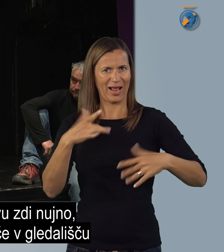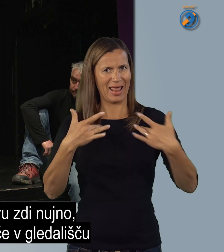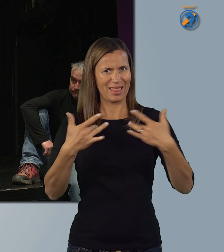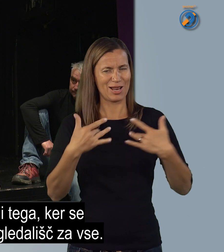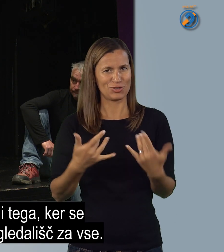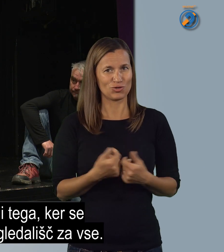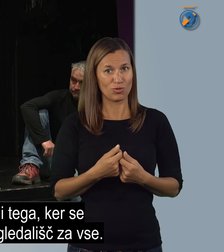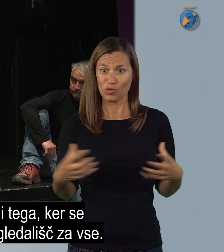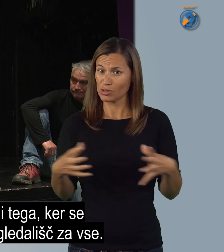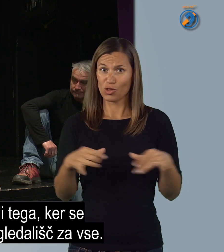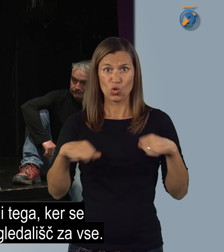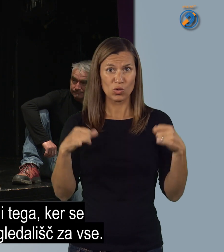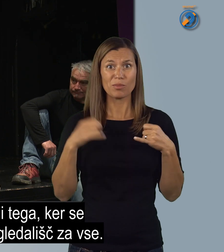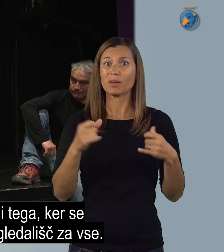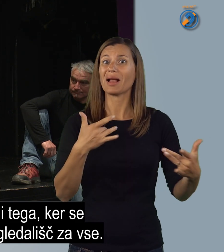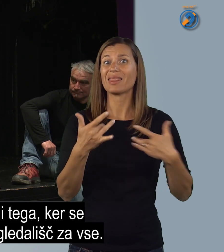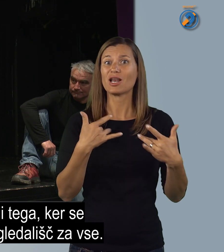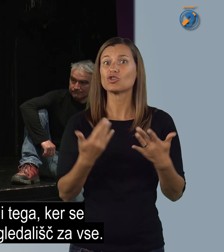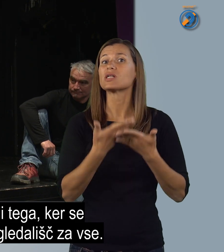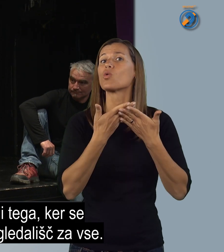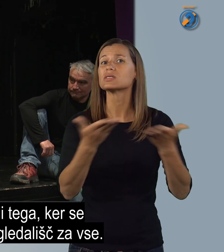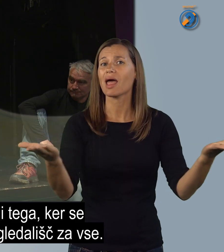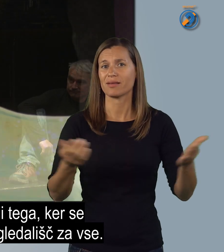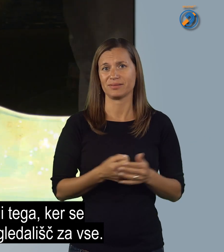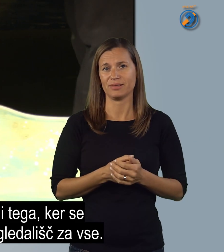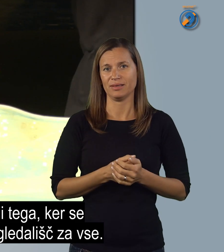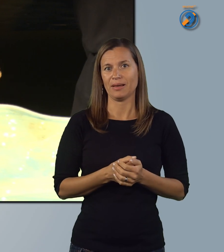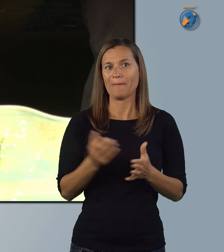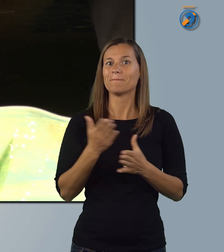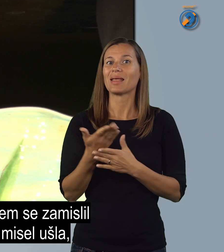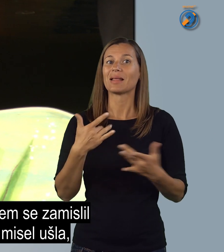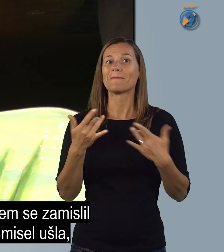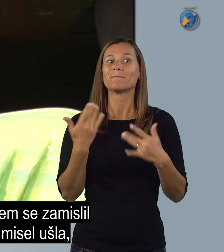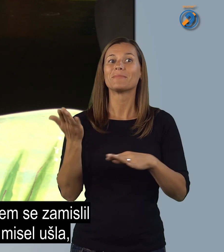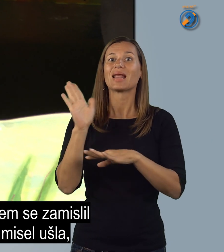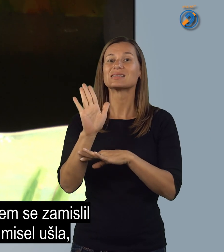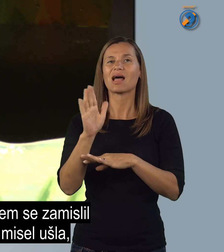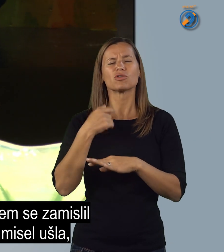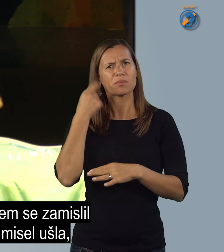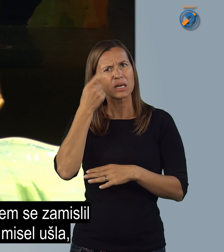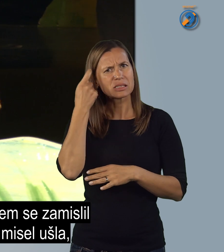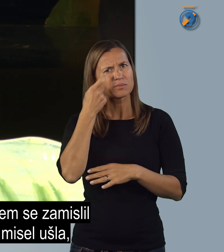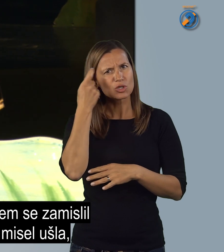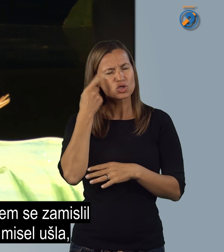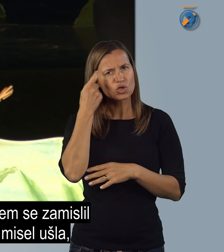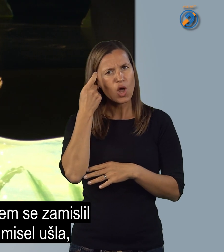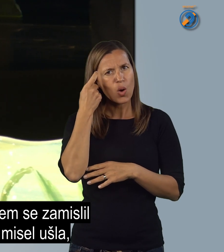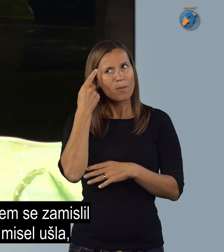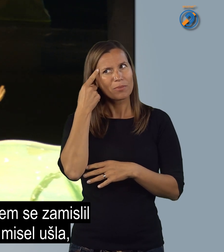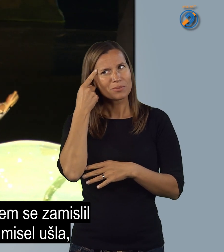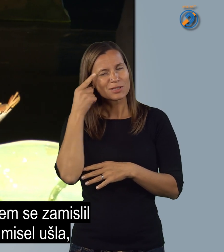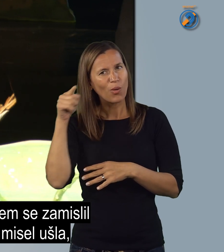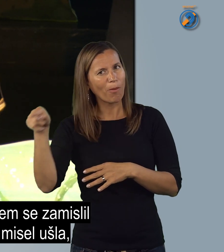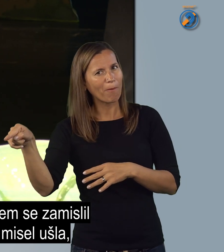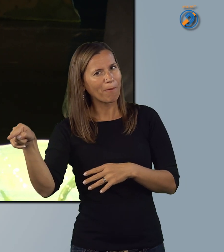gledališču, predvsem zaradi tega, ker se tako trudimo, da bi bilo gledališče res za vse. Med predstavo sem se zamislil oziroma